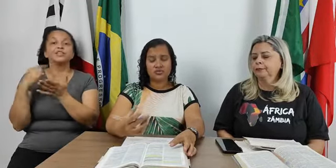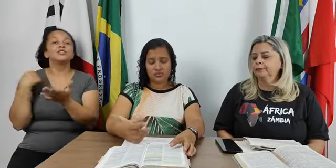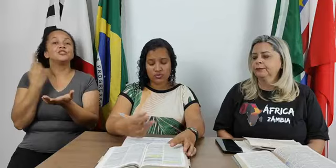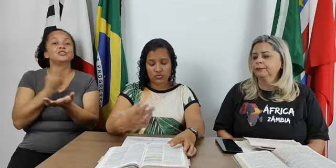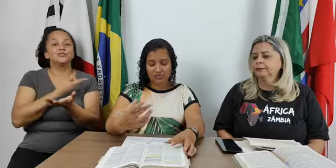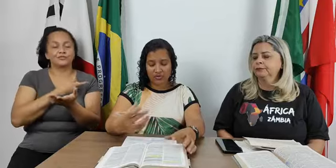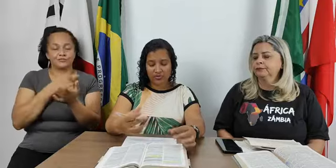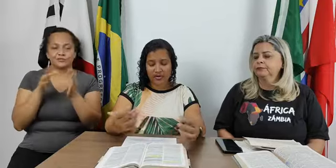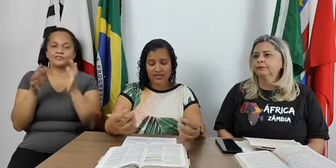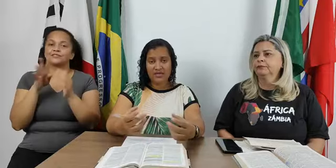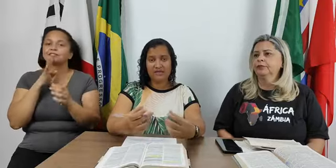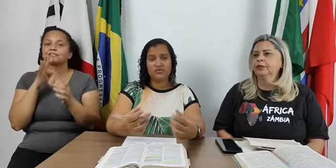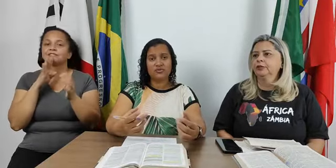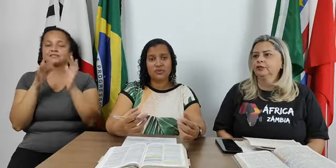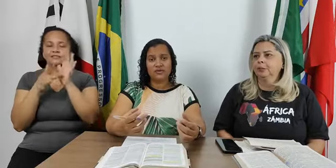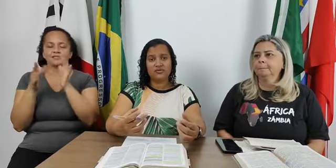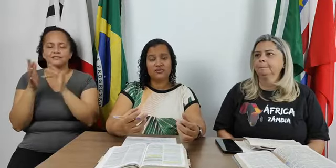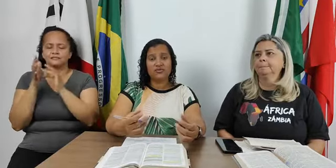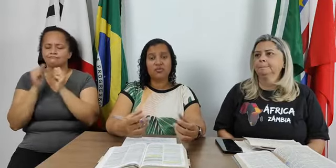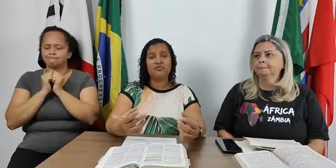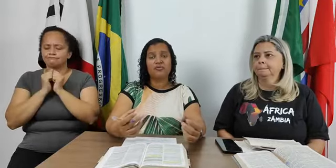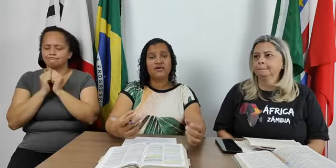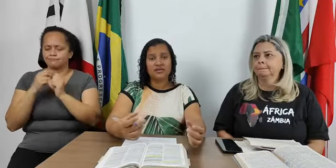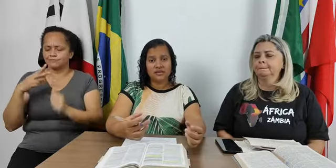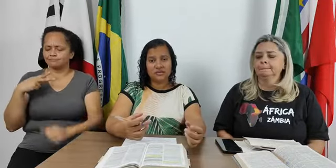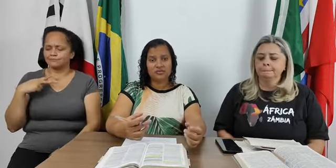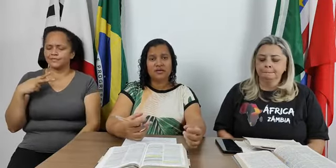conheça Jesus de uma forma íntima,